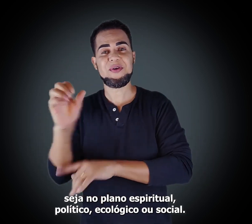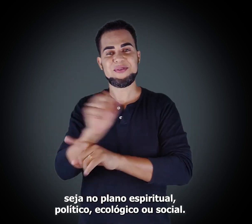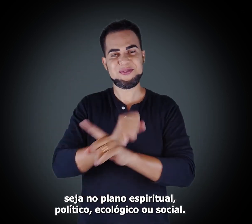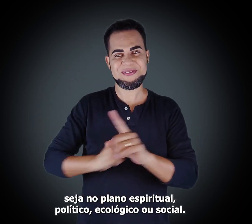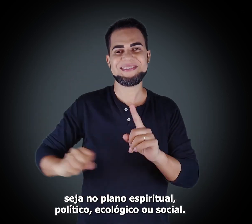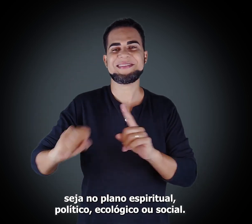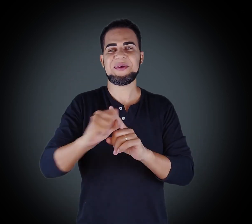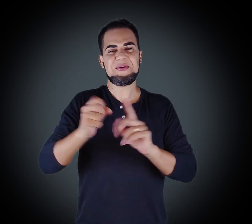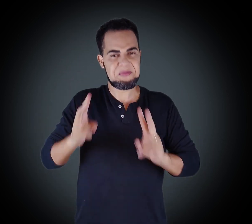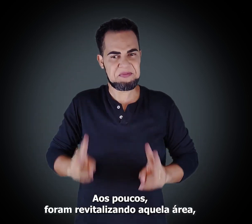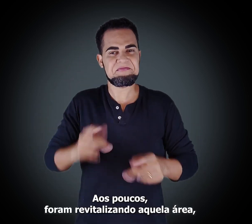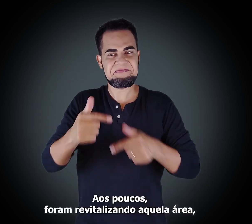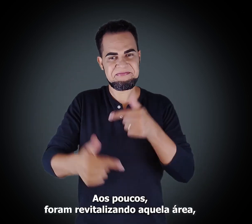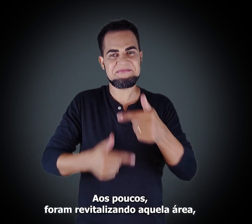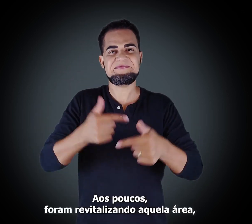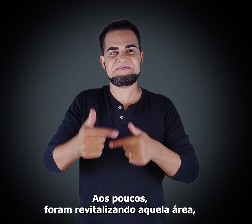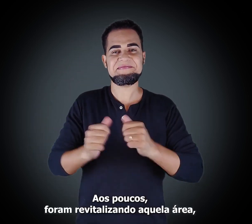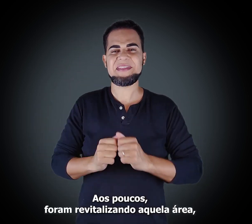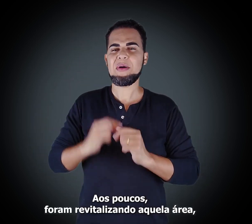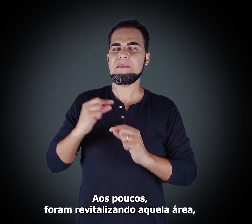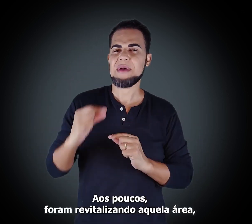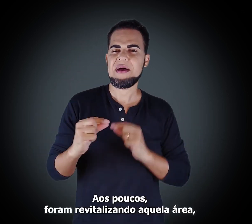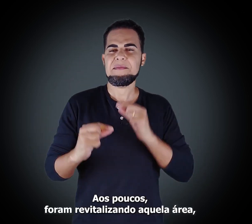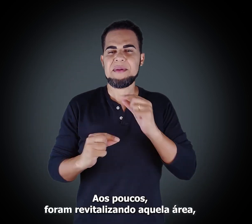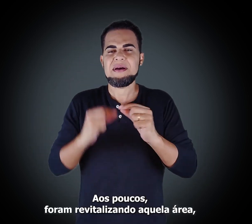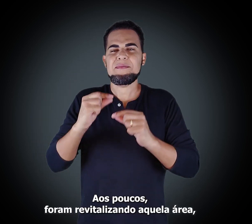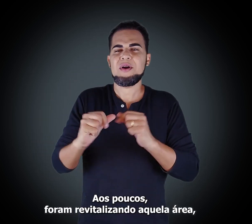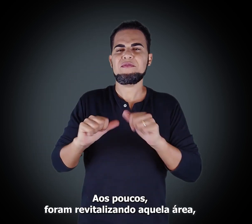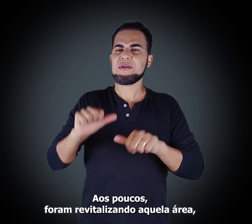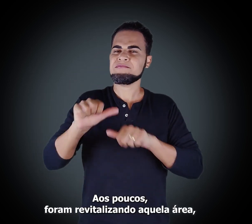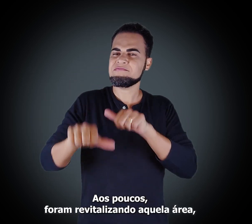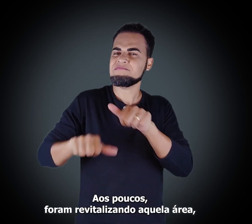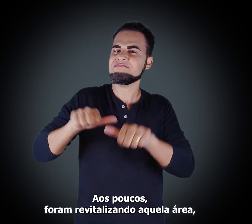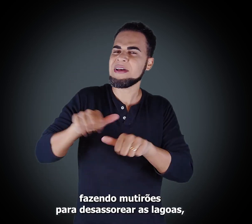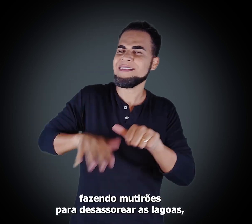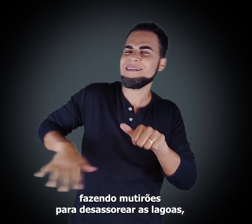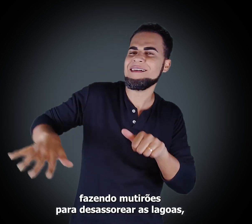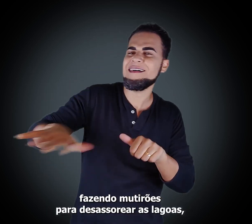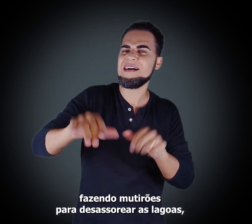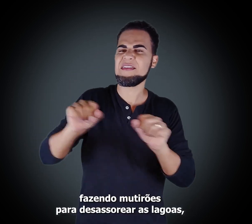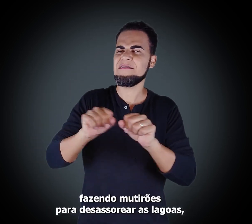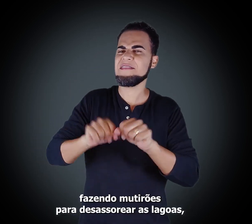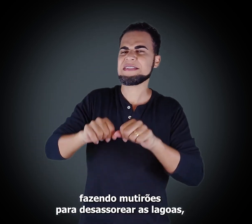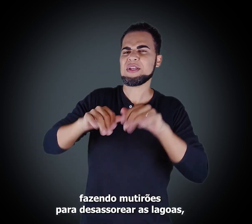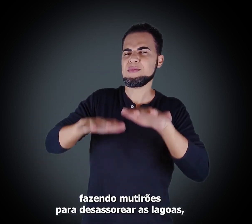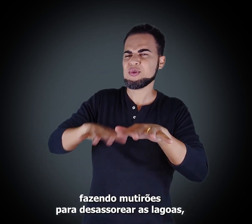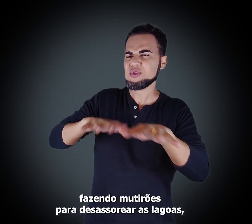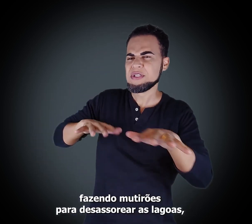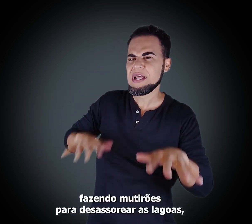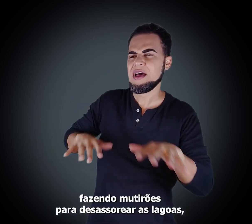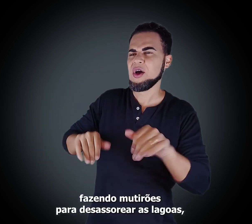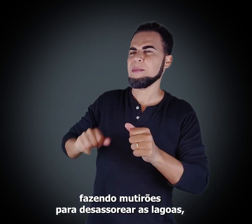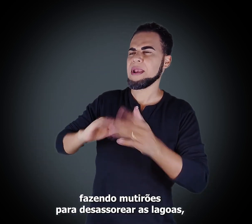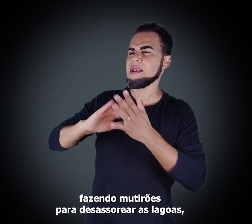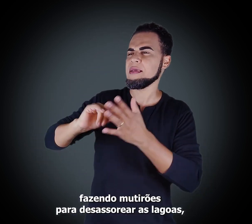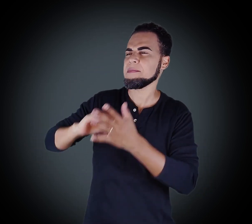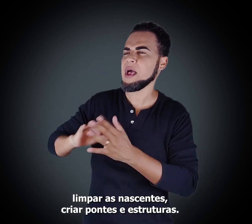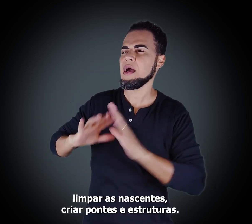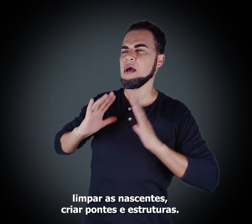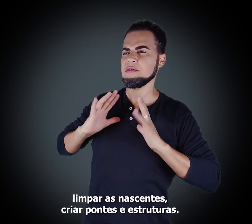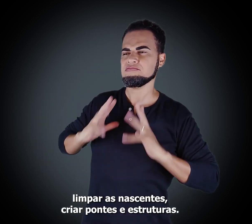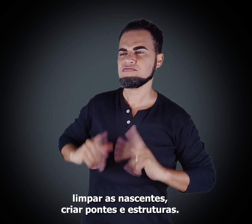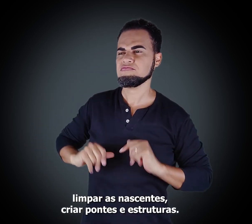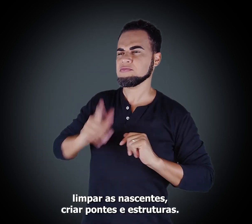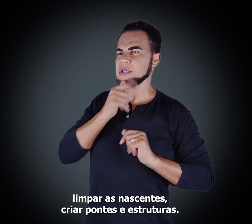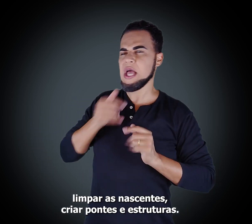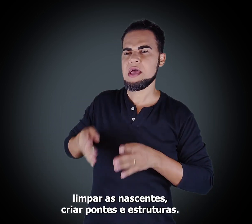ou social. Aos poucos, foram revitalizando aquela área, fazendo mutirões para desassorear as lagoas,